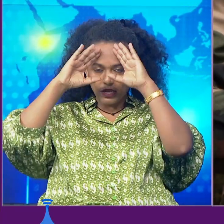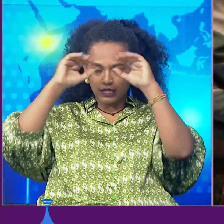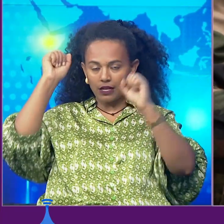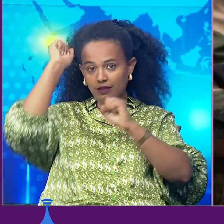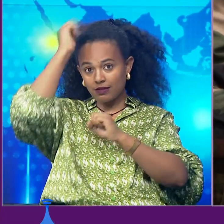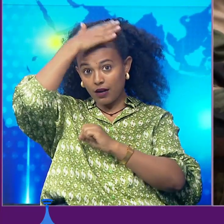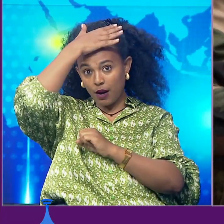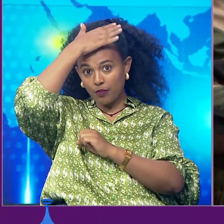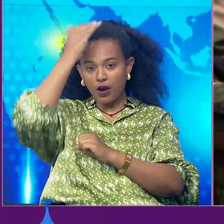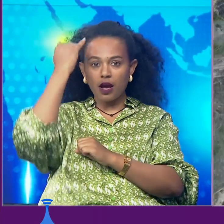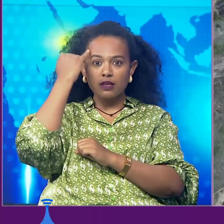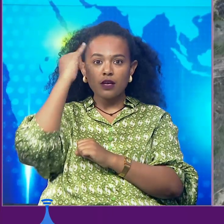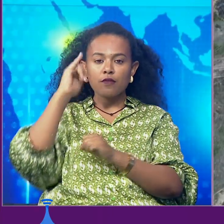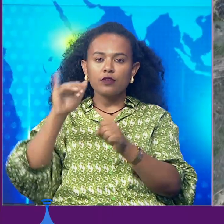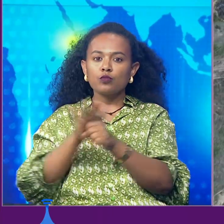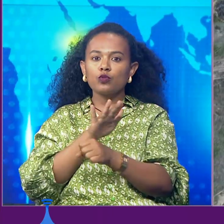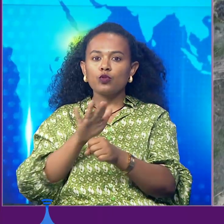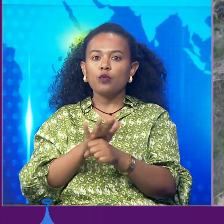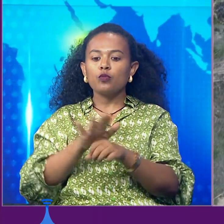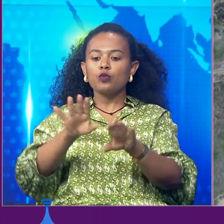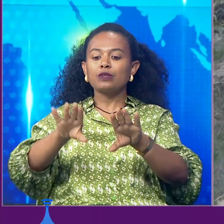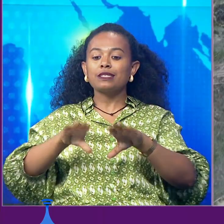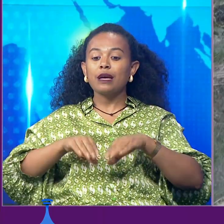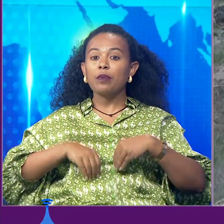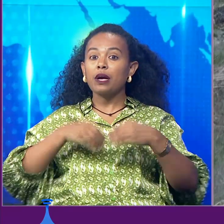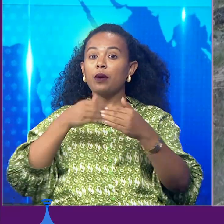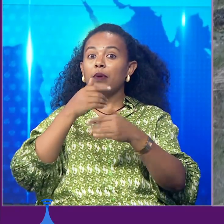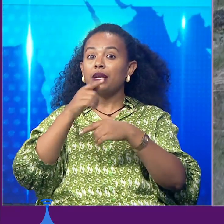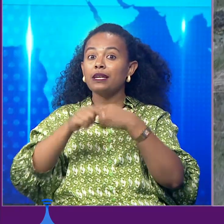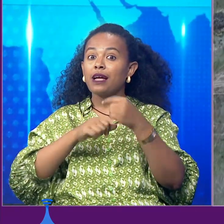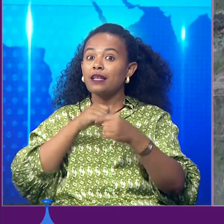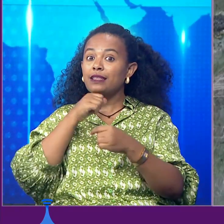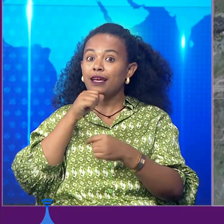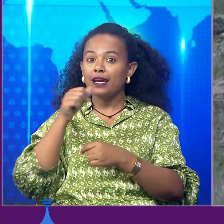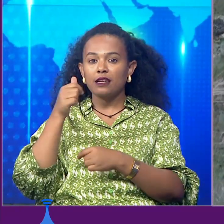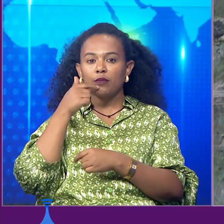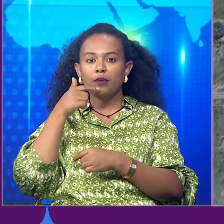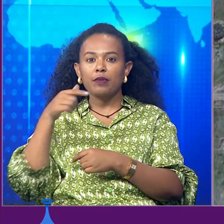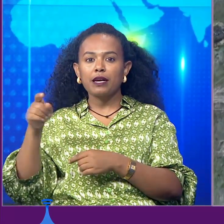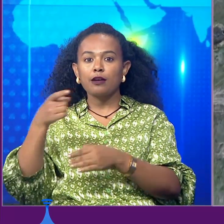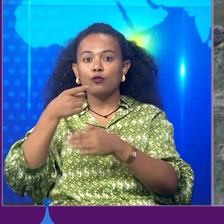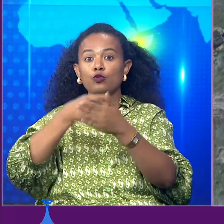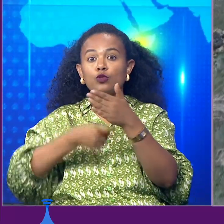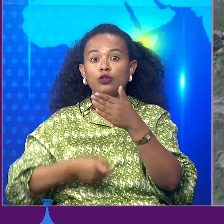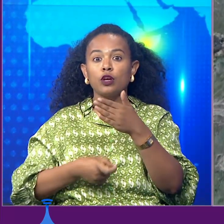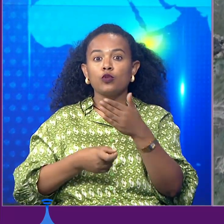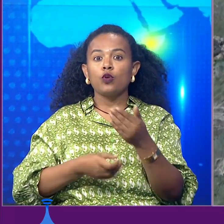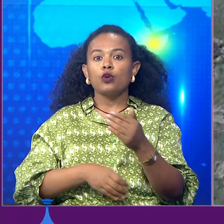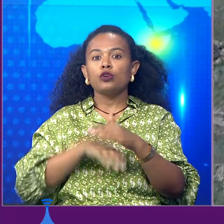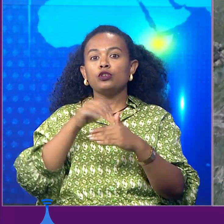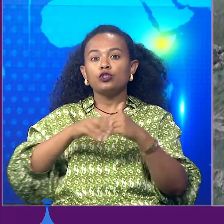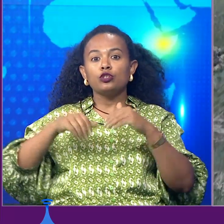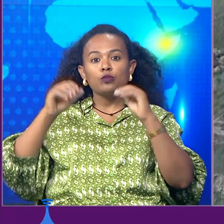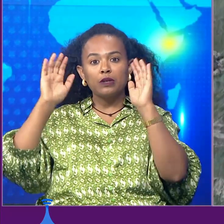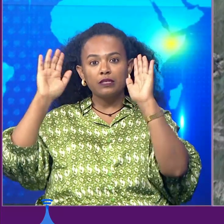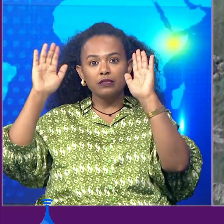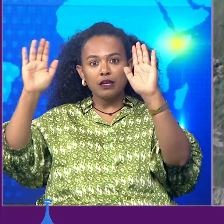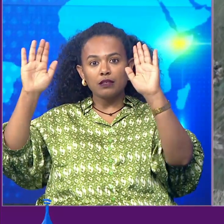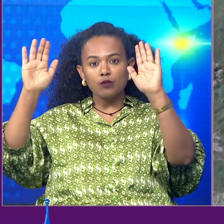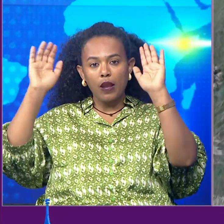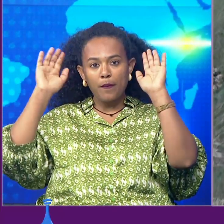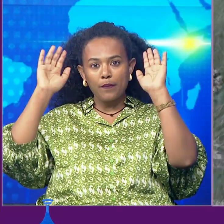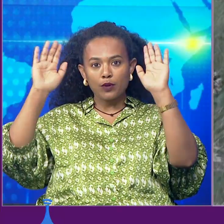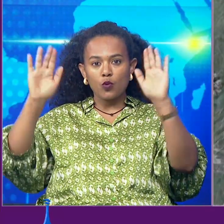ሐሳብን ሙሉ በሙሉ ከመቀበል እንዳትሄድ በማሳሰብ ውጤቱ እጅ መስጠት ወይም ምርኮ